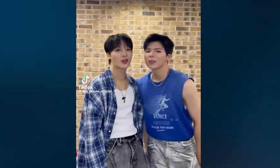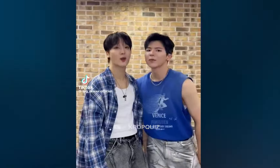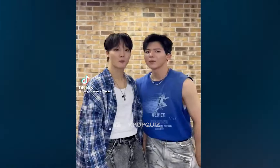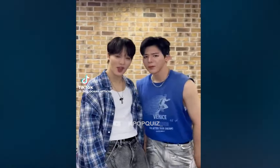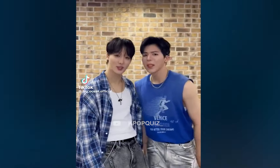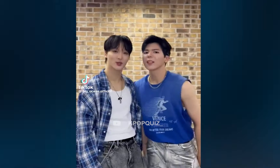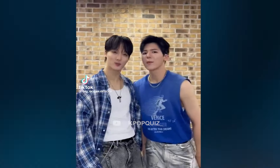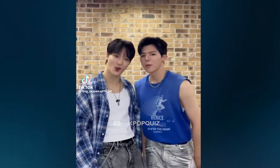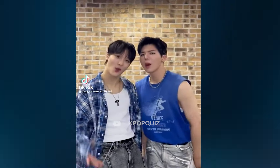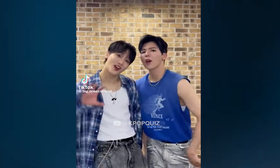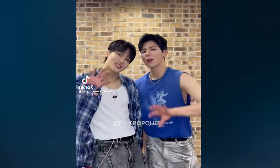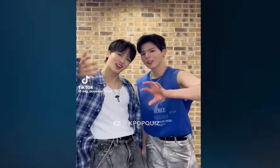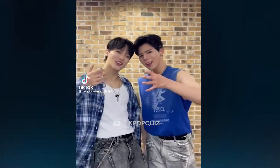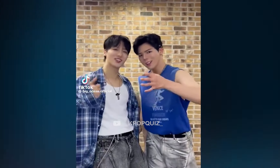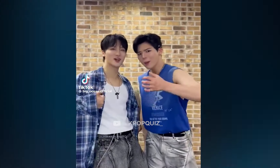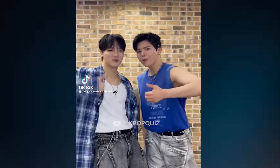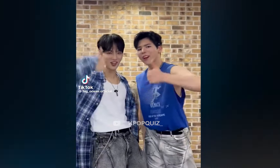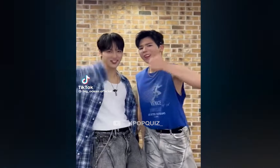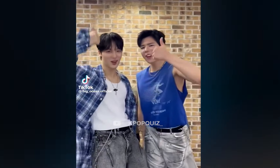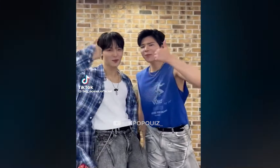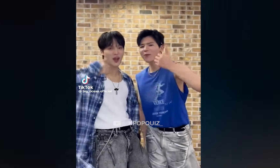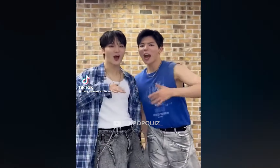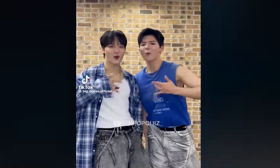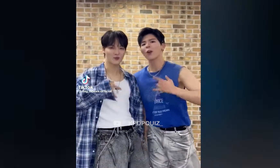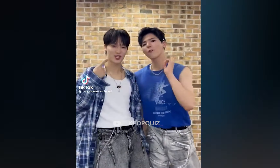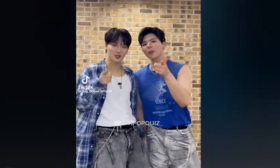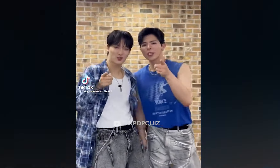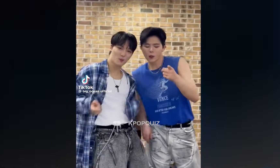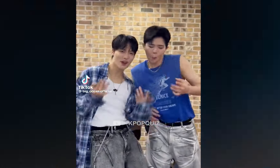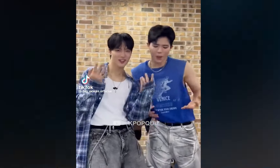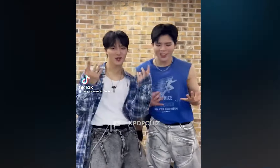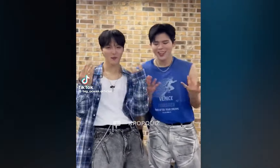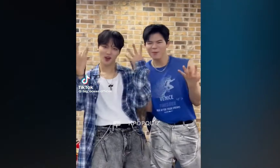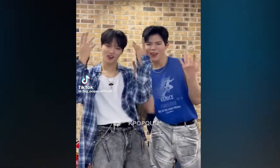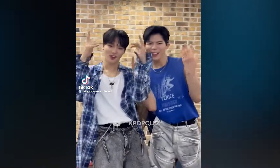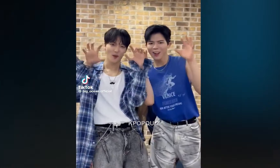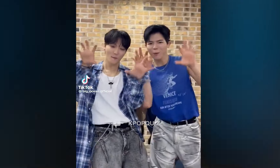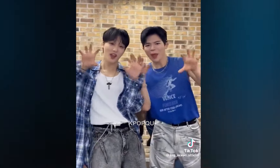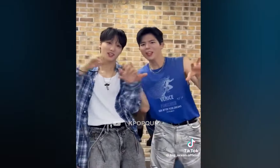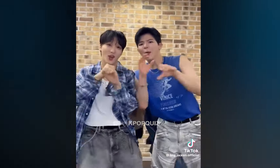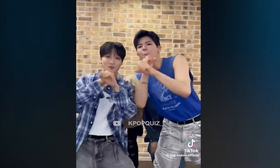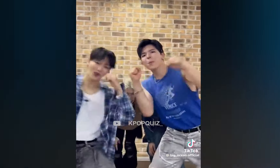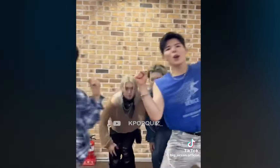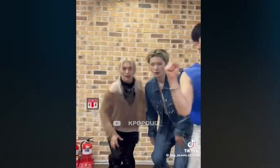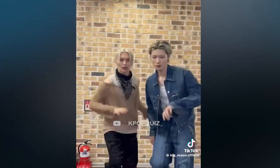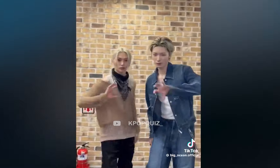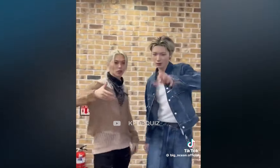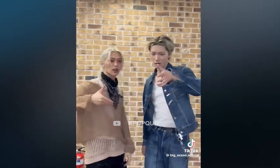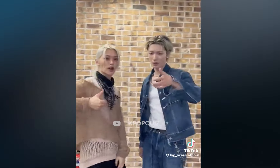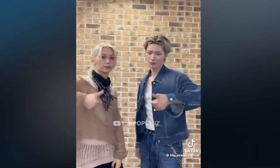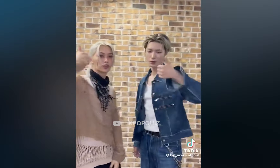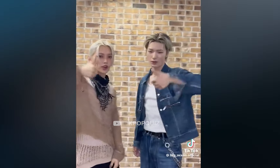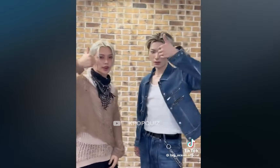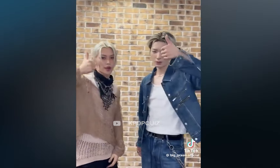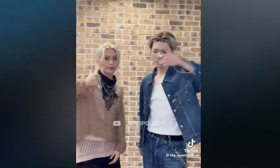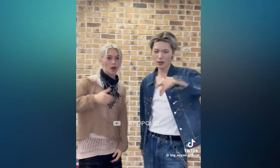Recientemente Félix de Stray Kids se reunió e hizo un desafío de baile con el grupo de chicos Big Ocean, pero hay una cosa que